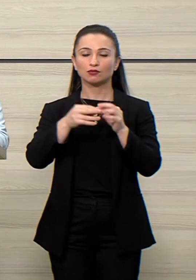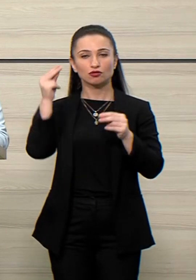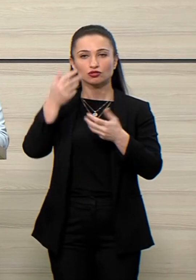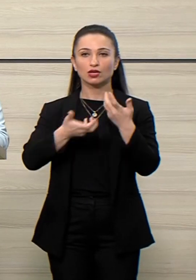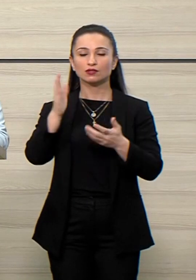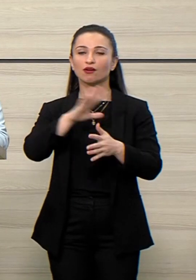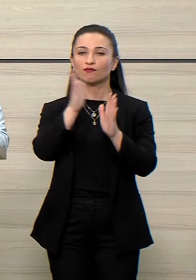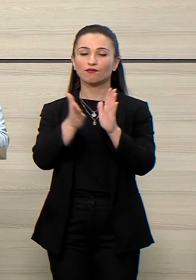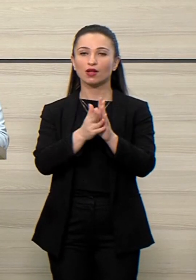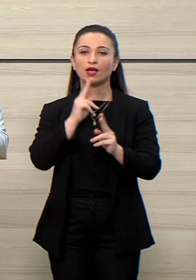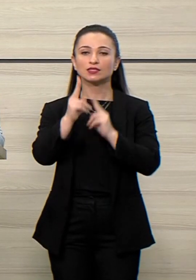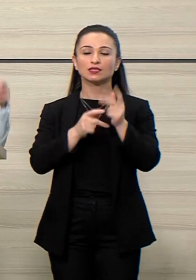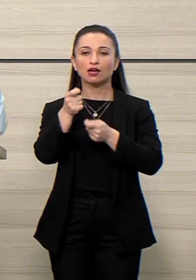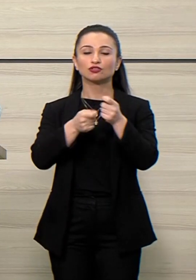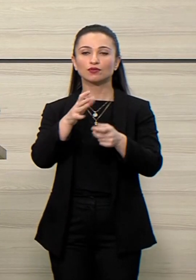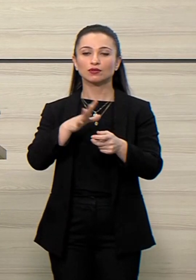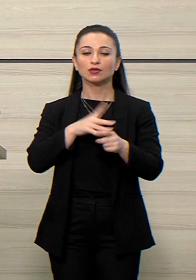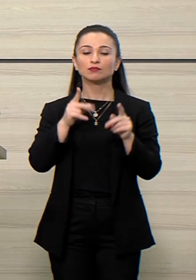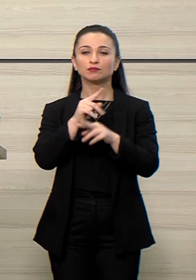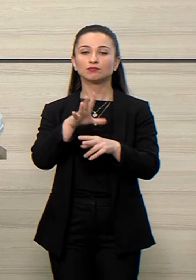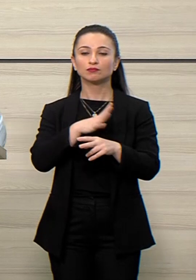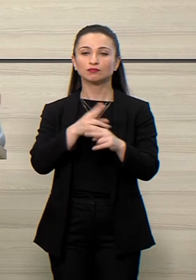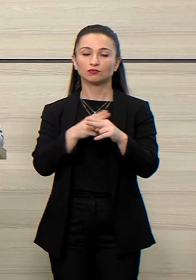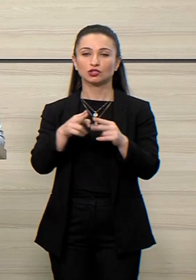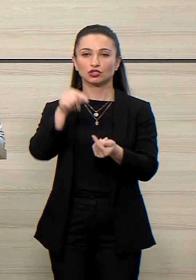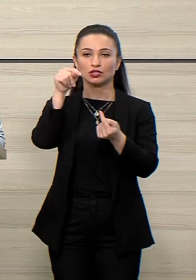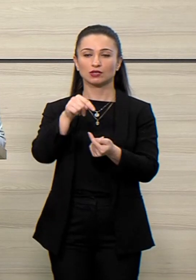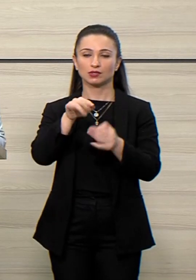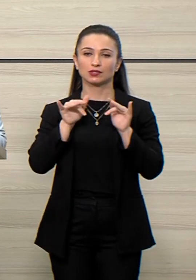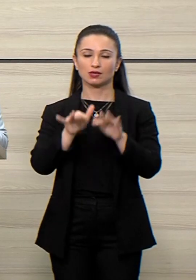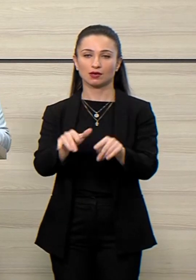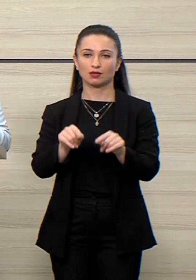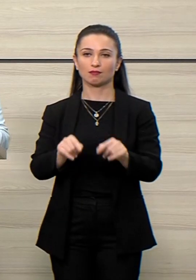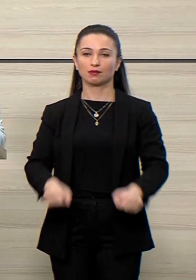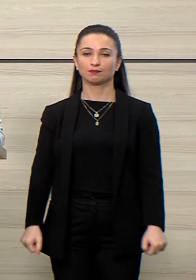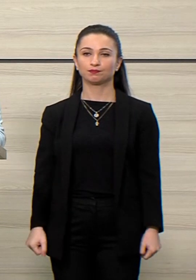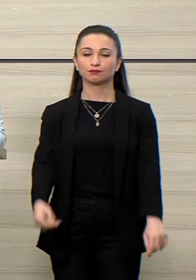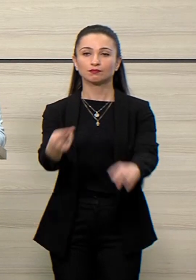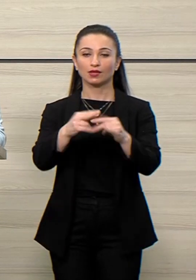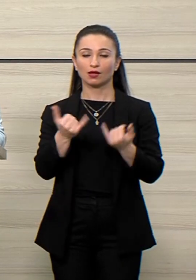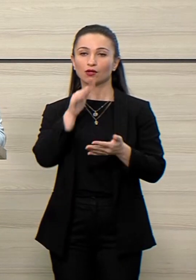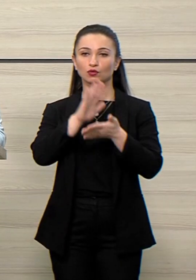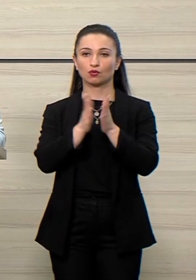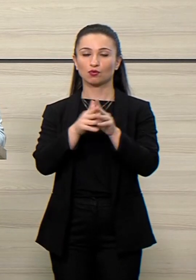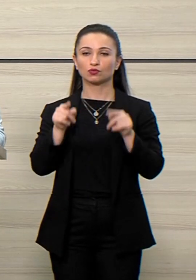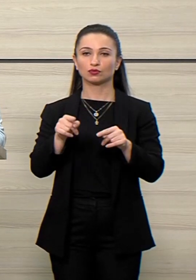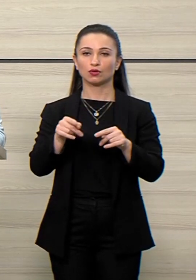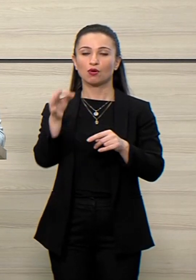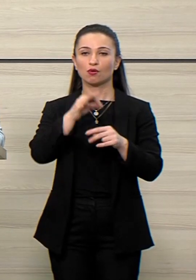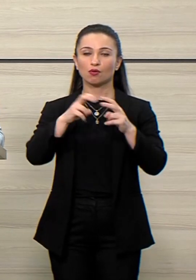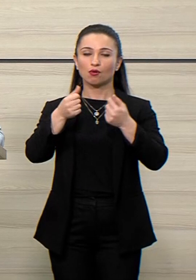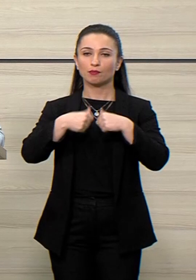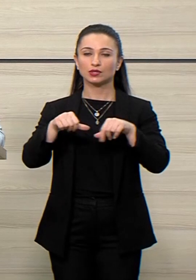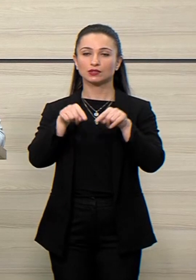შეისწავლის ყველა საჩივარს და თითოეულ გადაცდომაზე ექნება შესაბამისი რეაგირება. მოცემული დროისათვის საოლქო